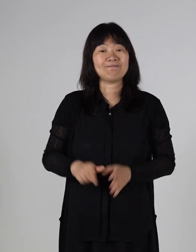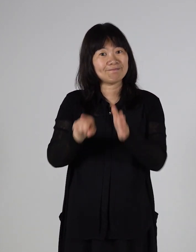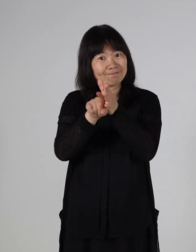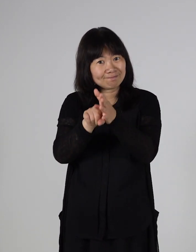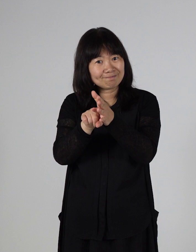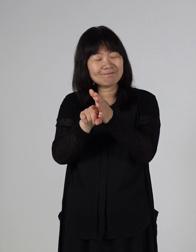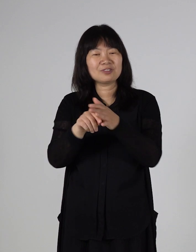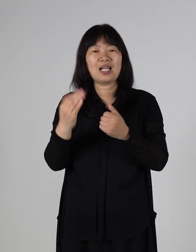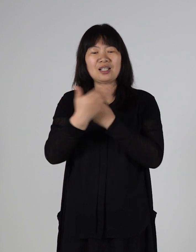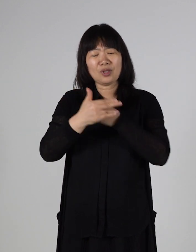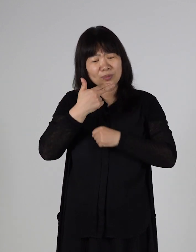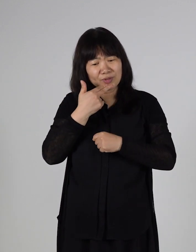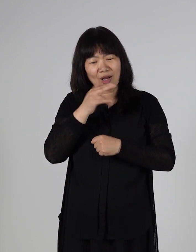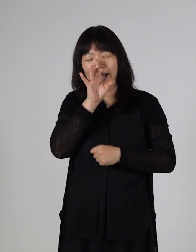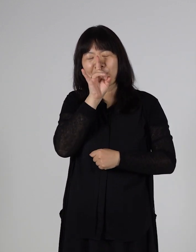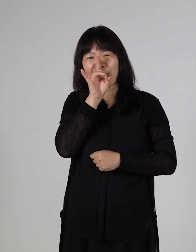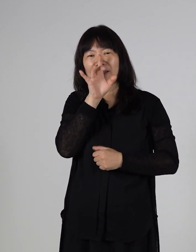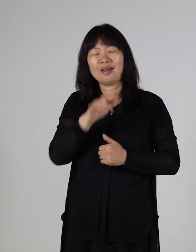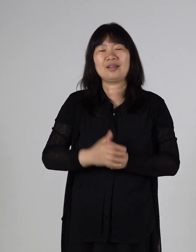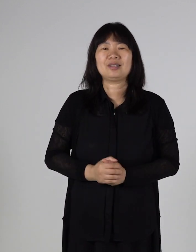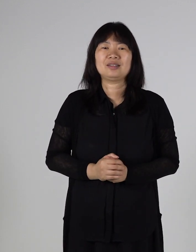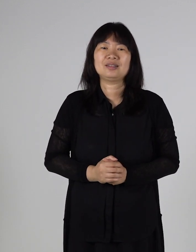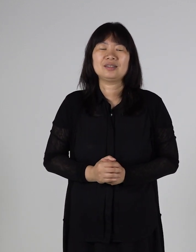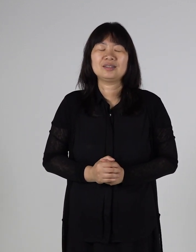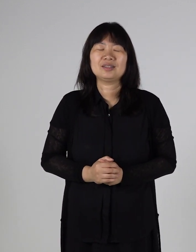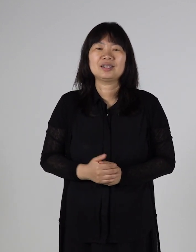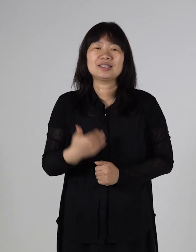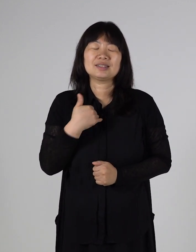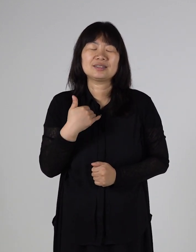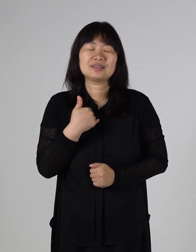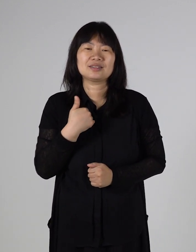믿습니까? 은혜 없이는 되는 게 없어요. 제가